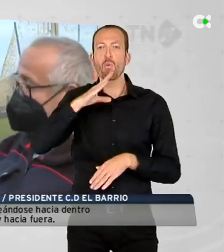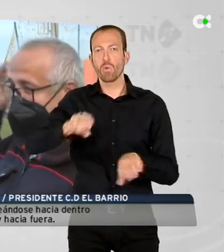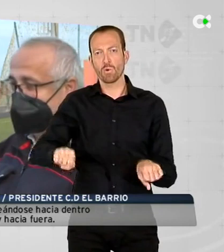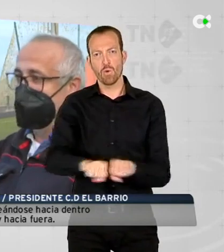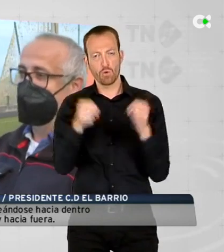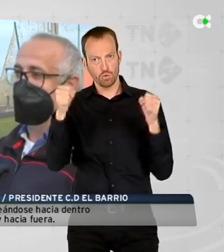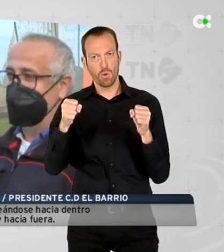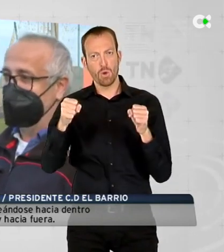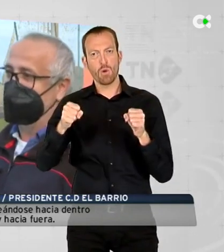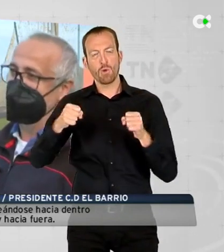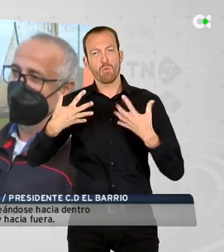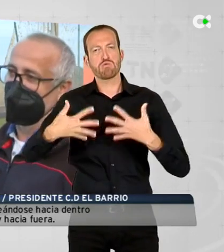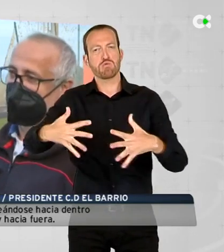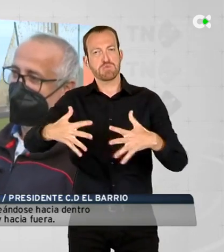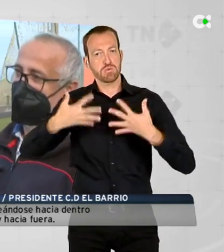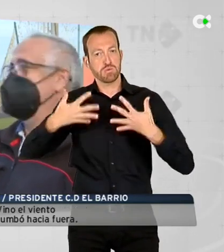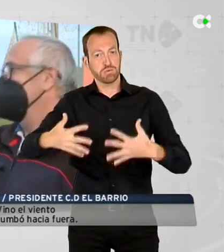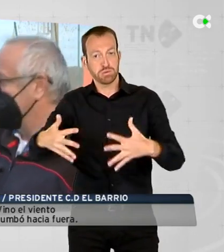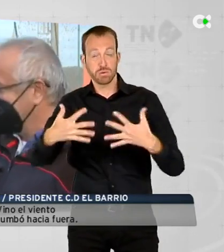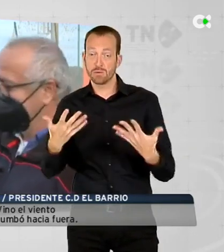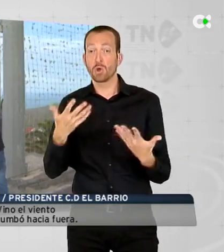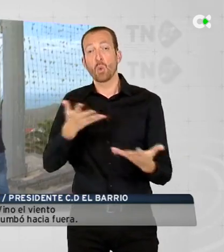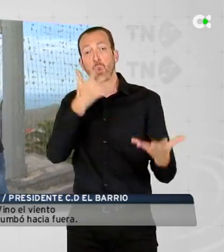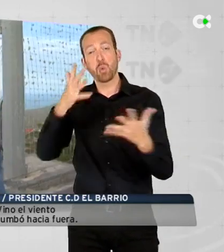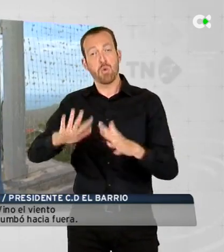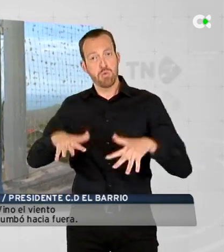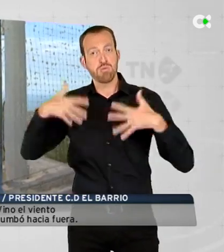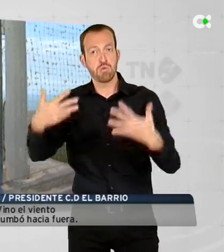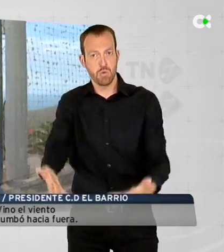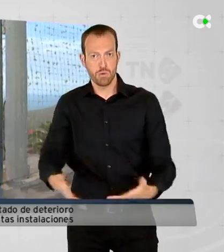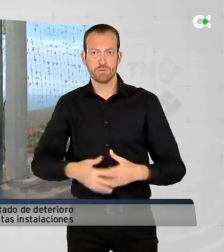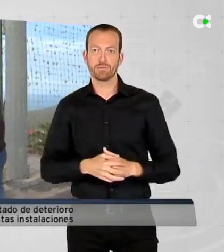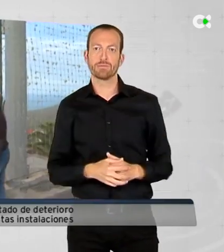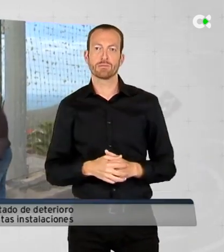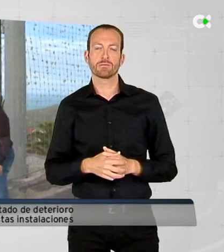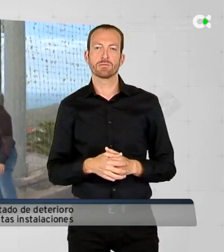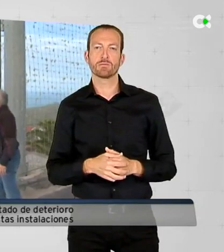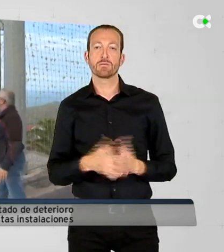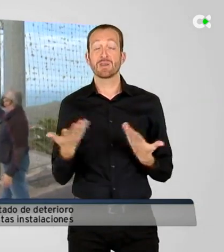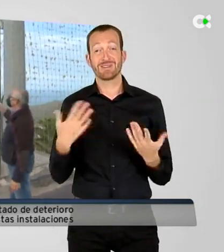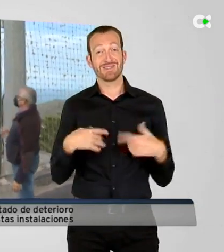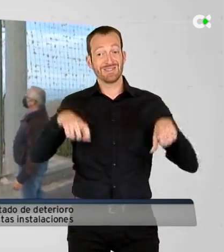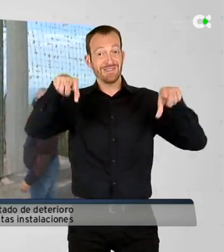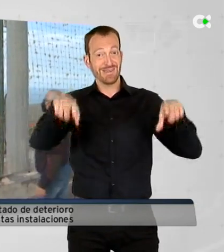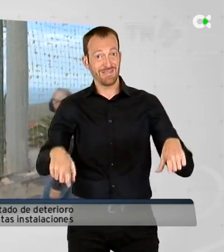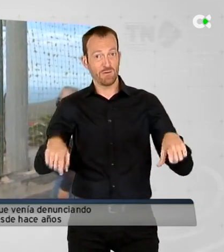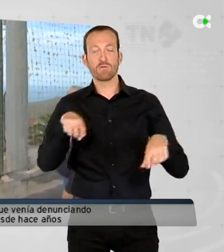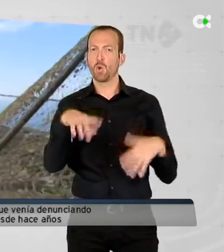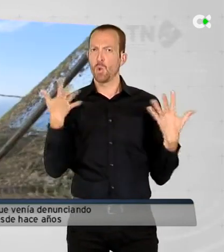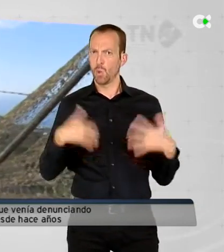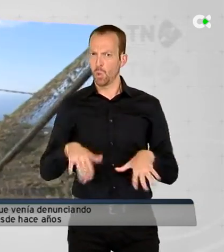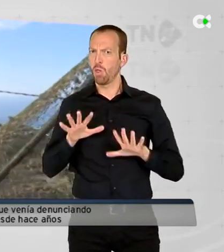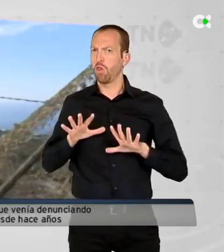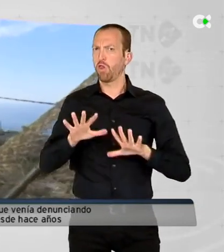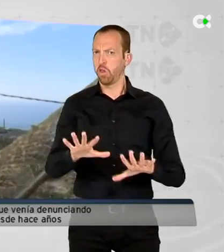y balanceándose hacia adentro, hacia afuera. Vino el viento y los tumbó hacia afuera. El estado de deterioro de estas instalaciones es algo